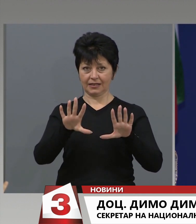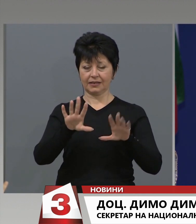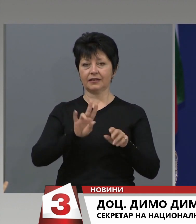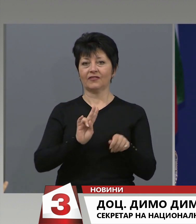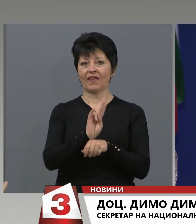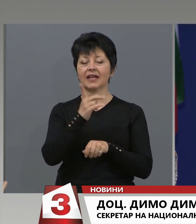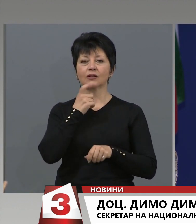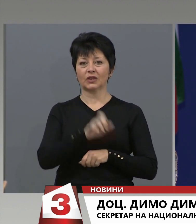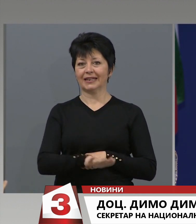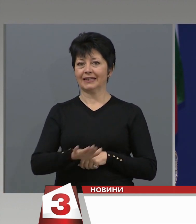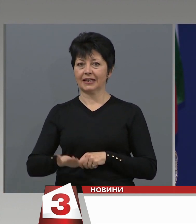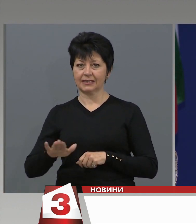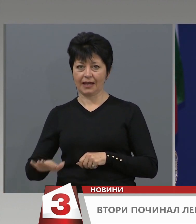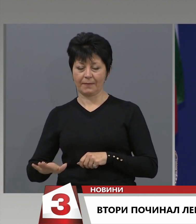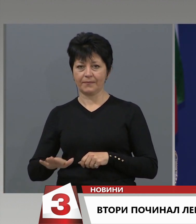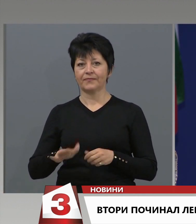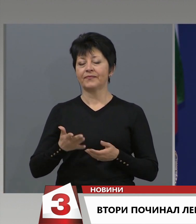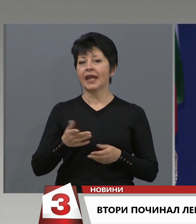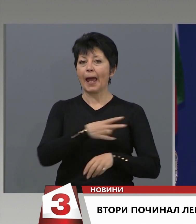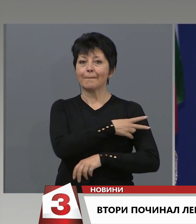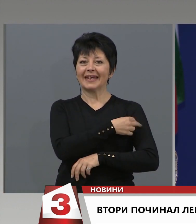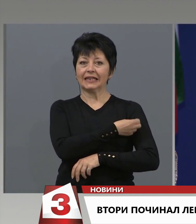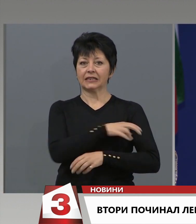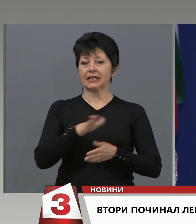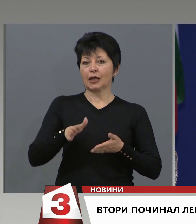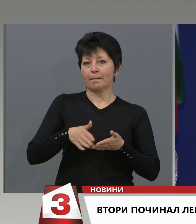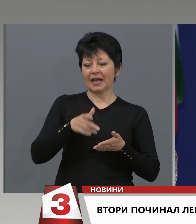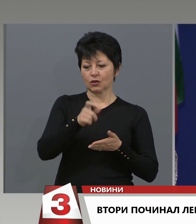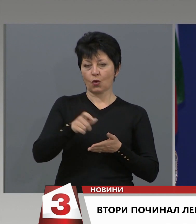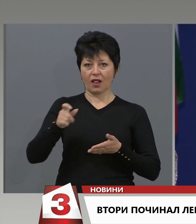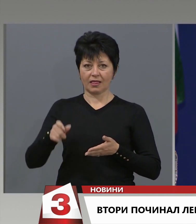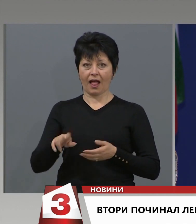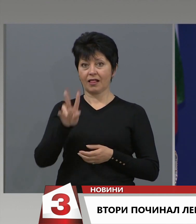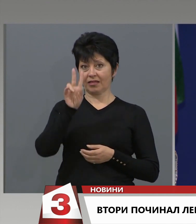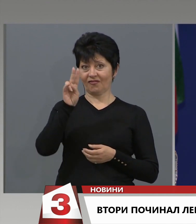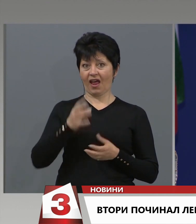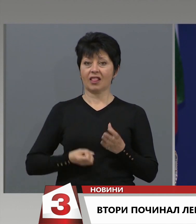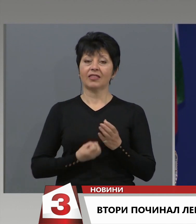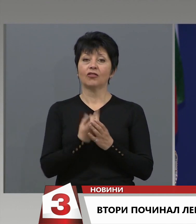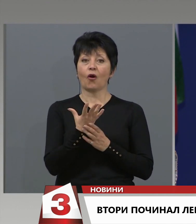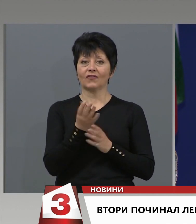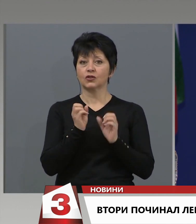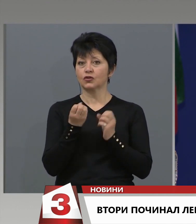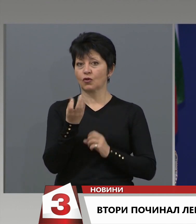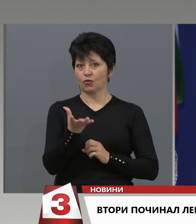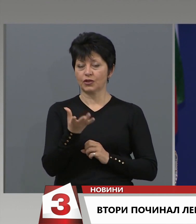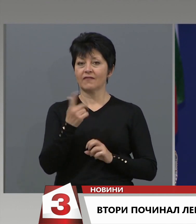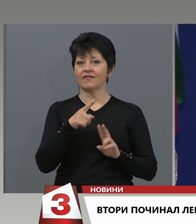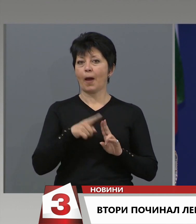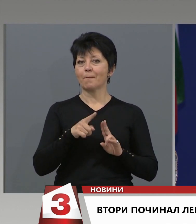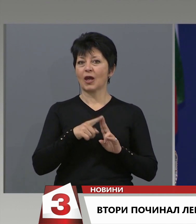години. Медицински персонал, отново два нови случаи на коронавирусна инфекция от болница